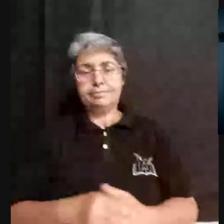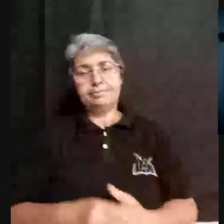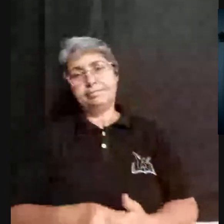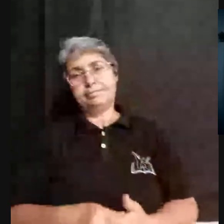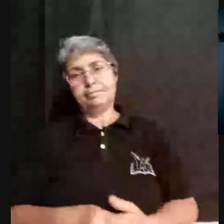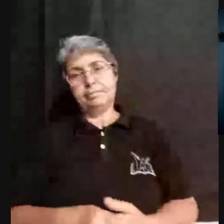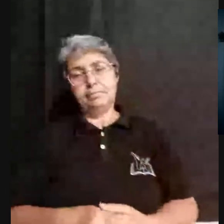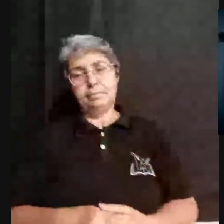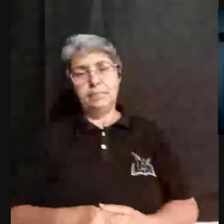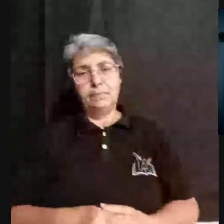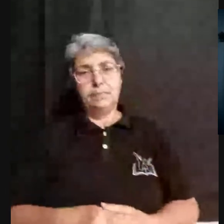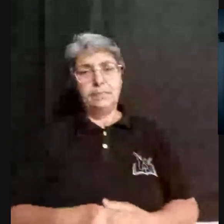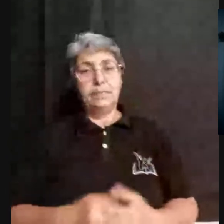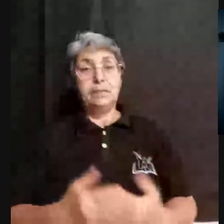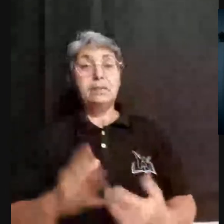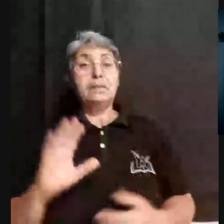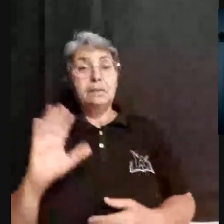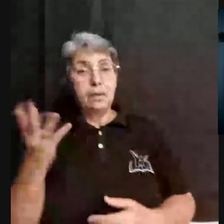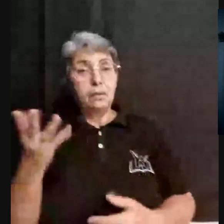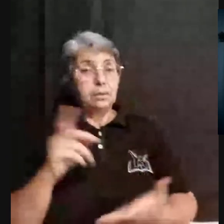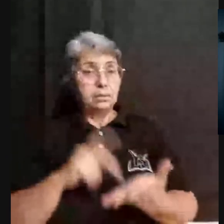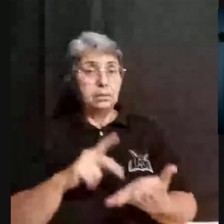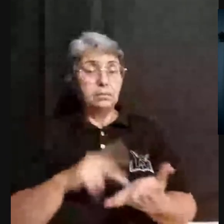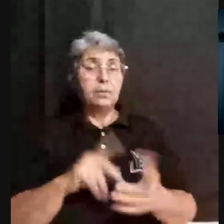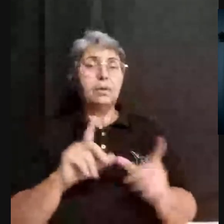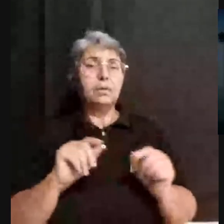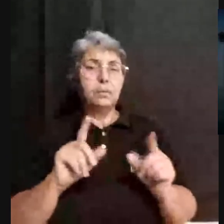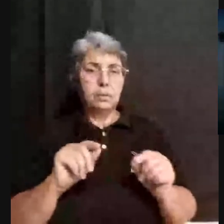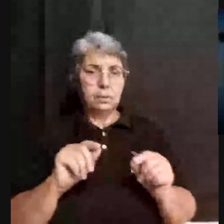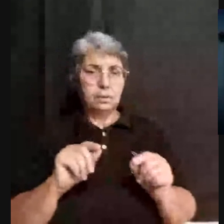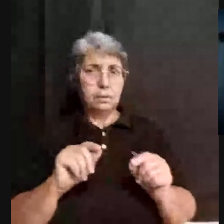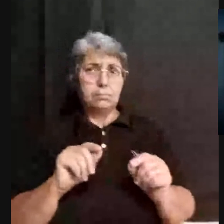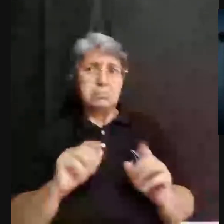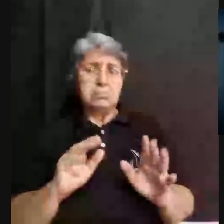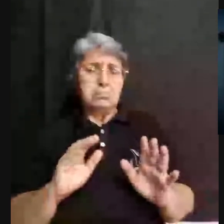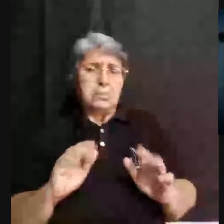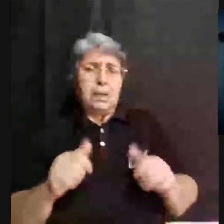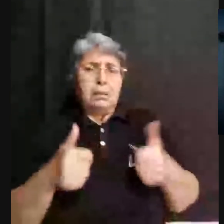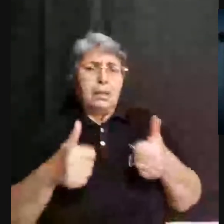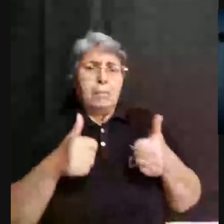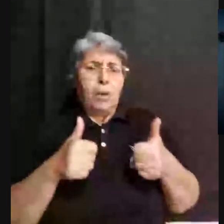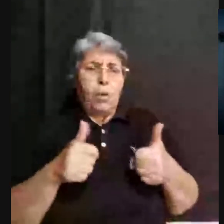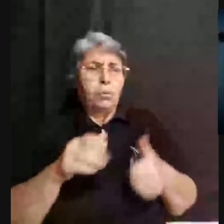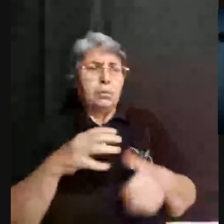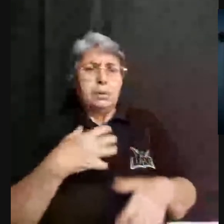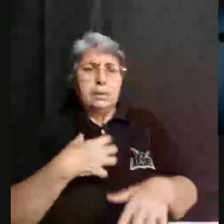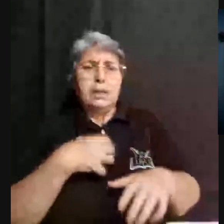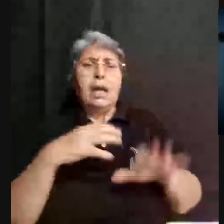de certa forma, é o melhor que poderia ter acontecido, porque